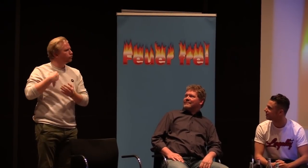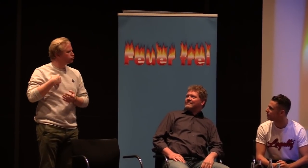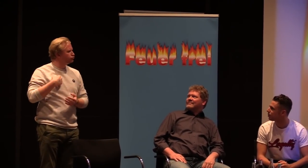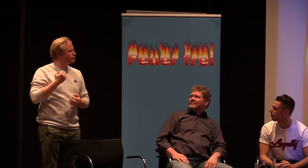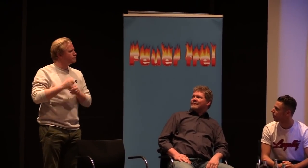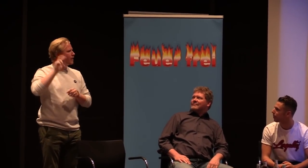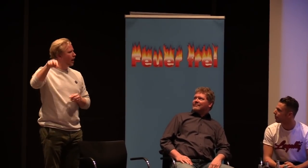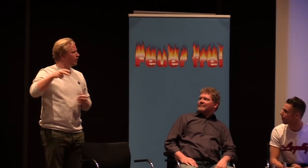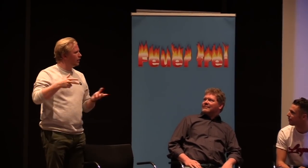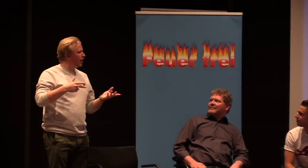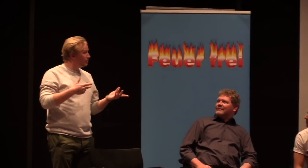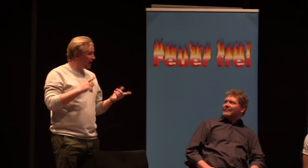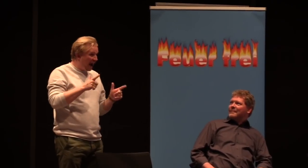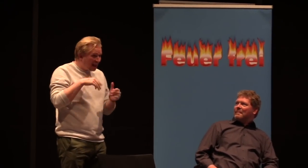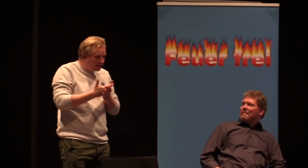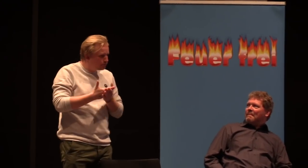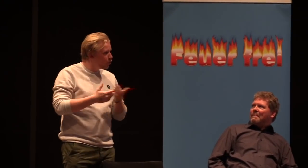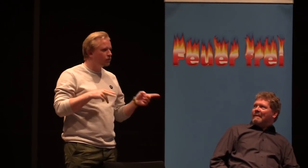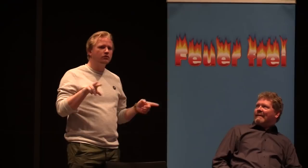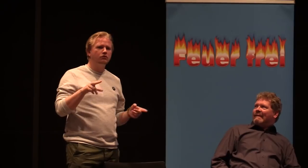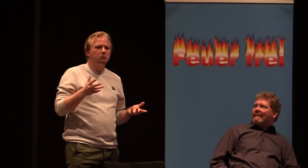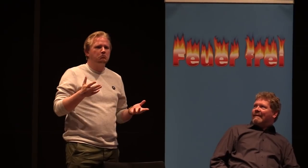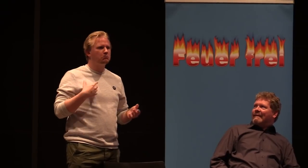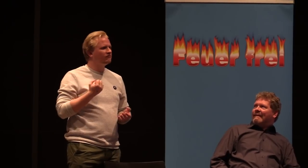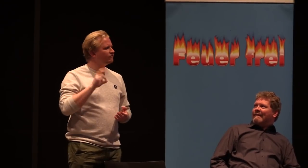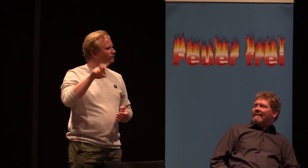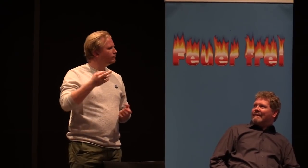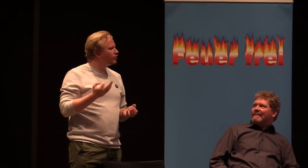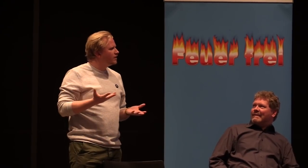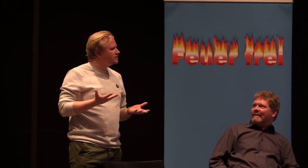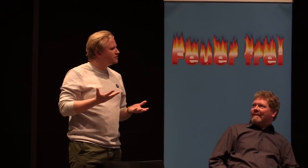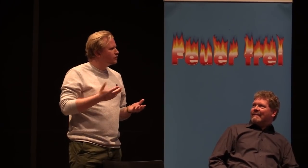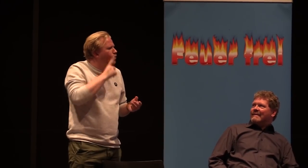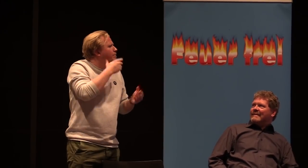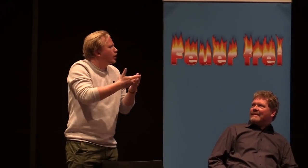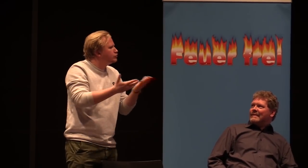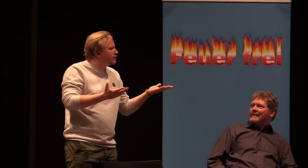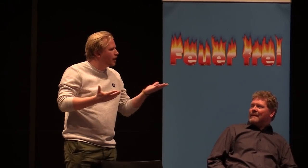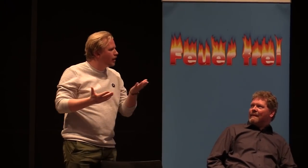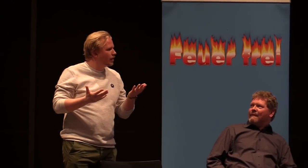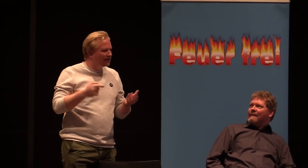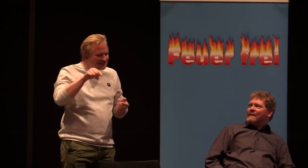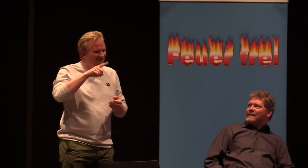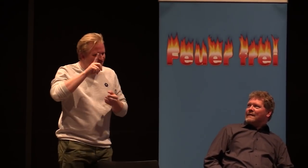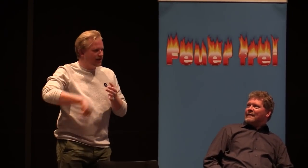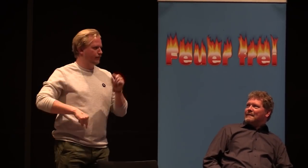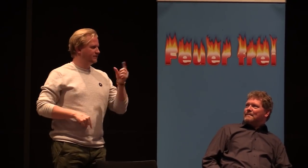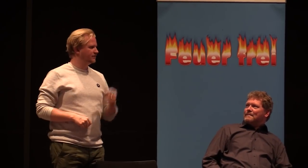Du könntest dir das schon vorstellen, ne? Klingt ja jetzt so ein bisschen daraus, ne? Aber du machst halt nicht, weil dir das Wissen fehlt. Und